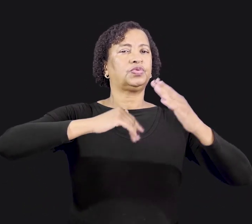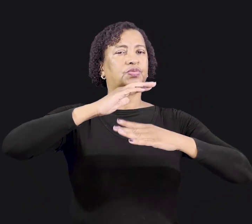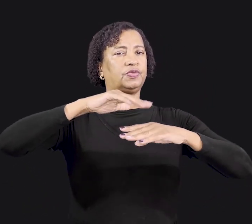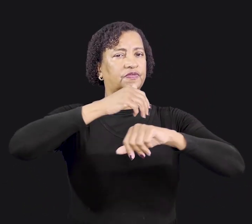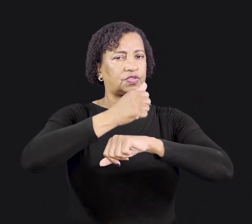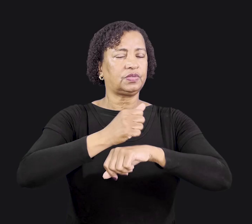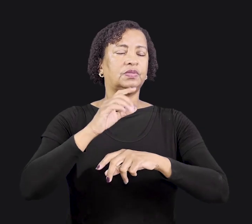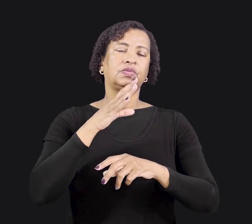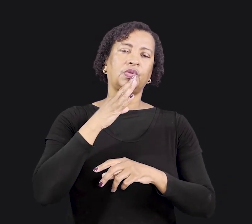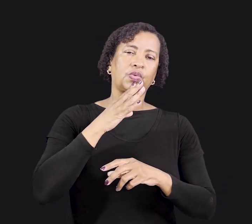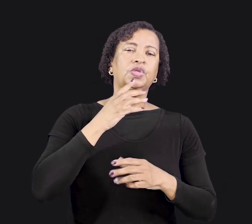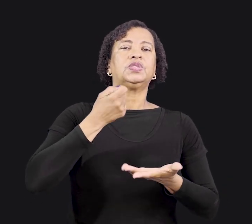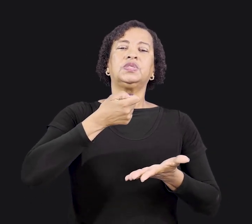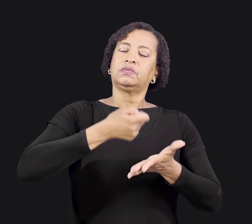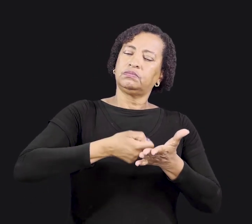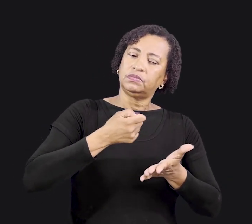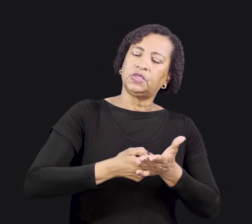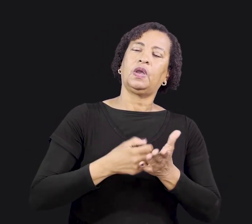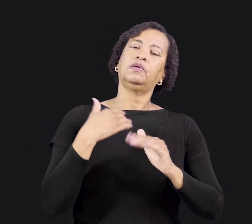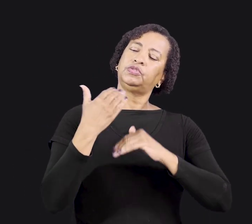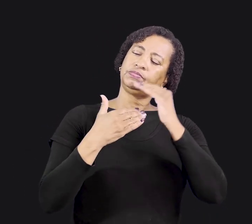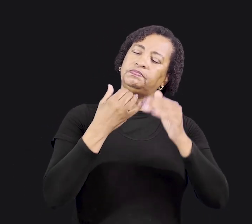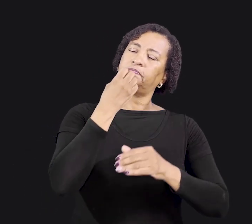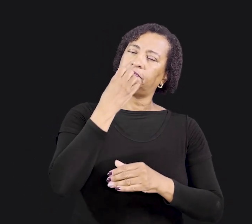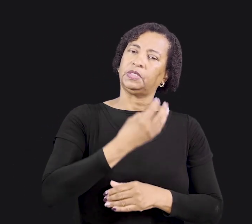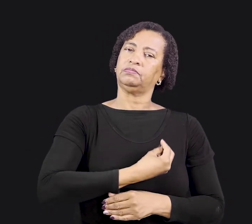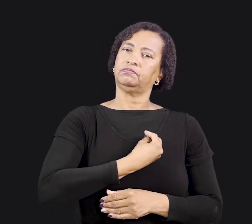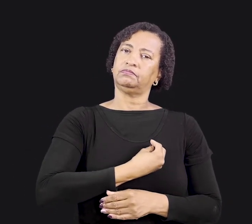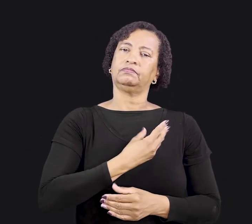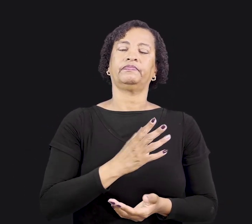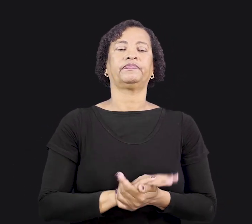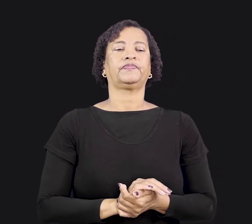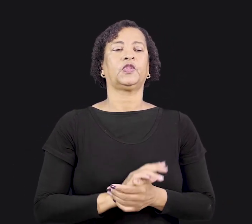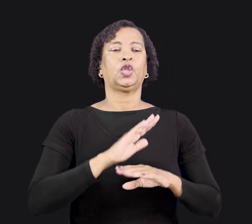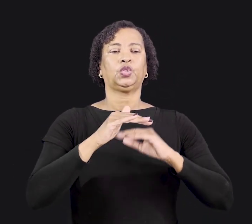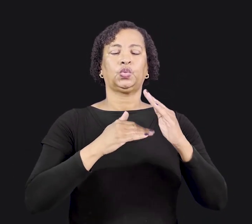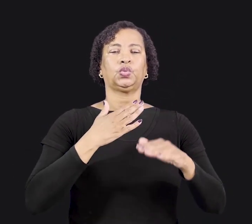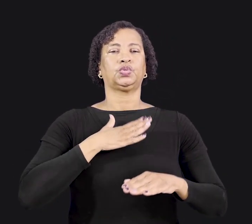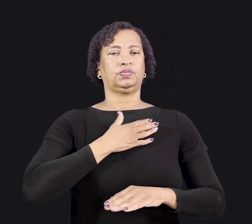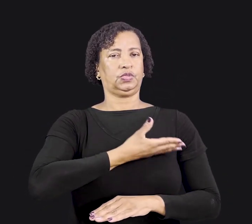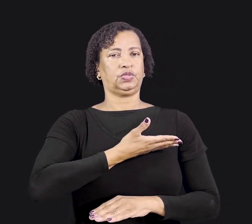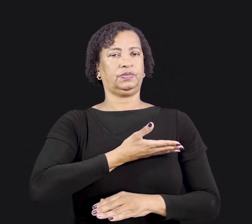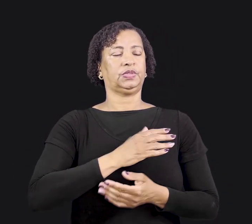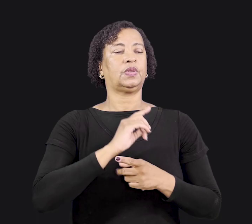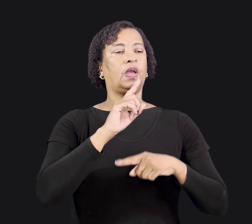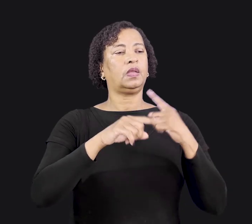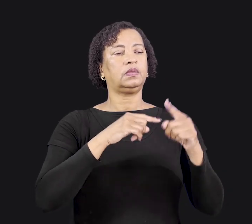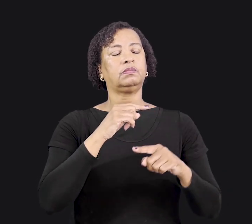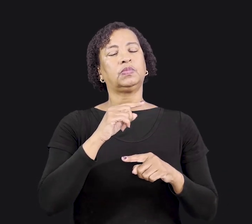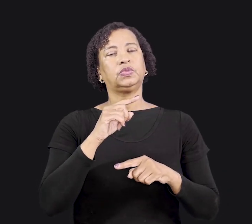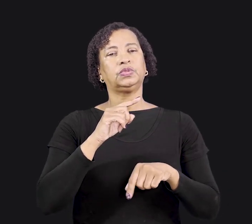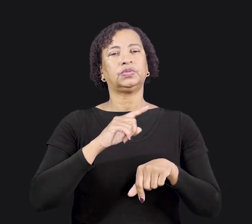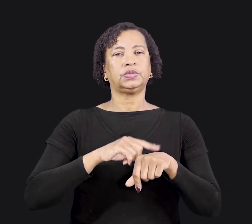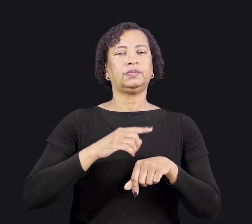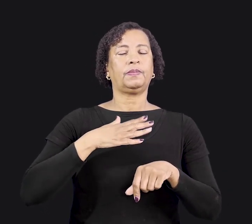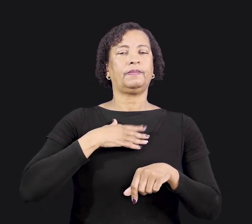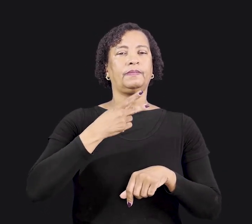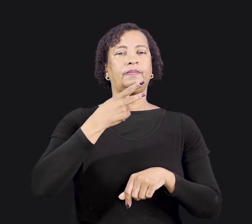que conhecíamos, dedicados e bem-sucedidos naquilo que faziam. Todos meus amigos. Mas depois de um tempo, meu filho me